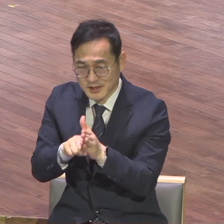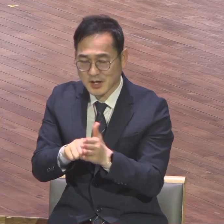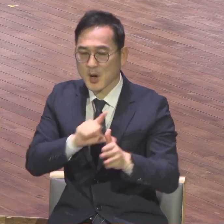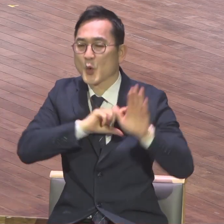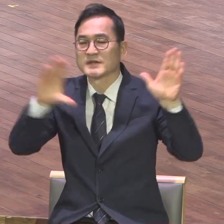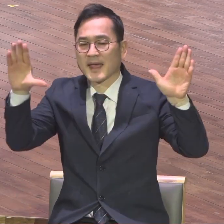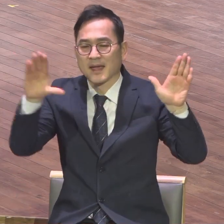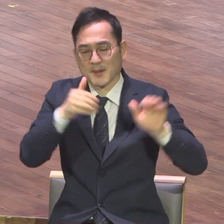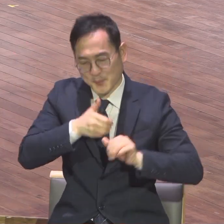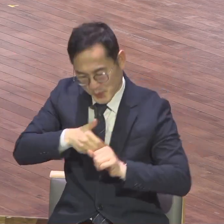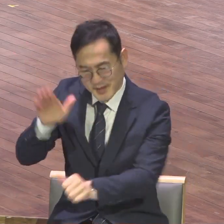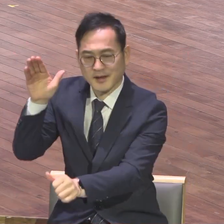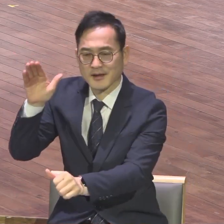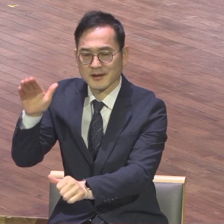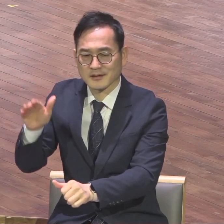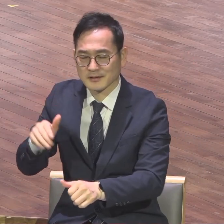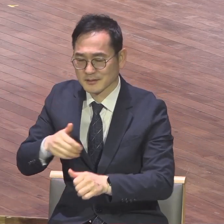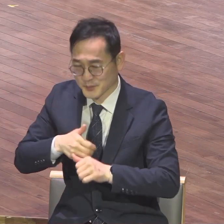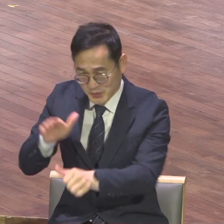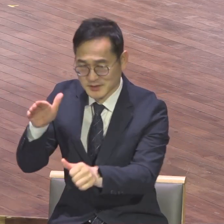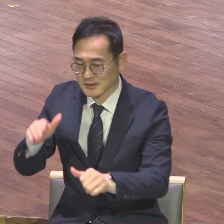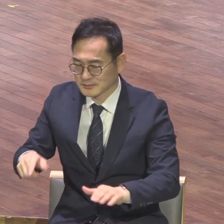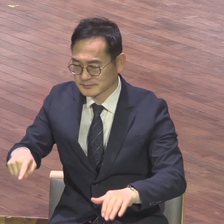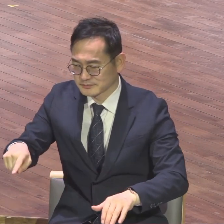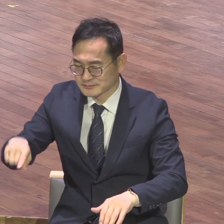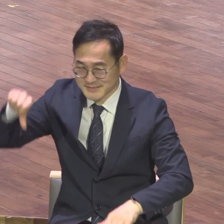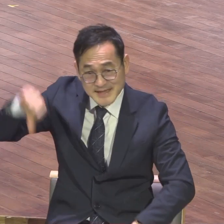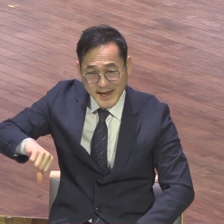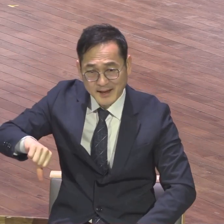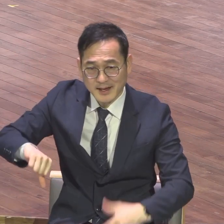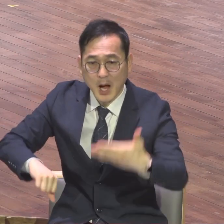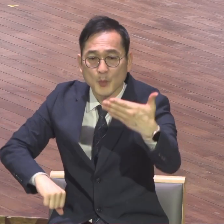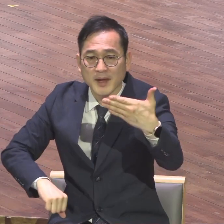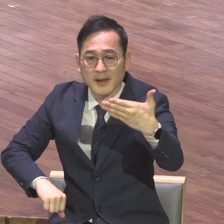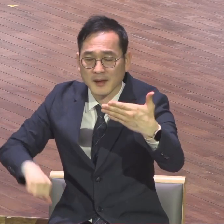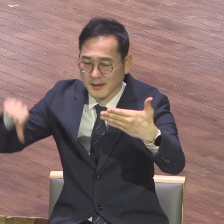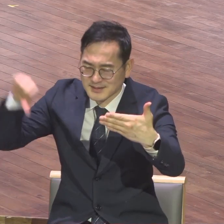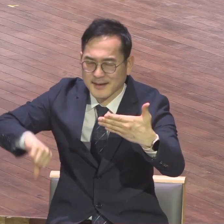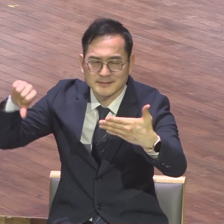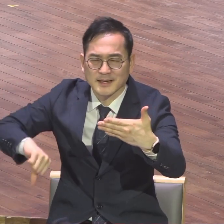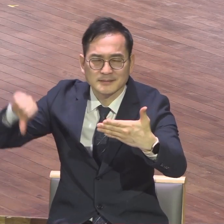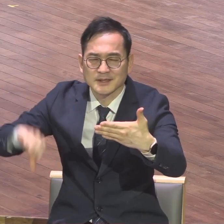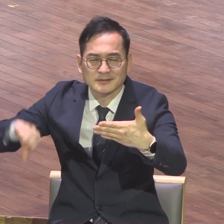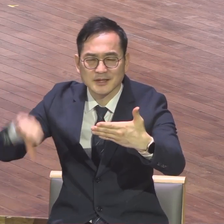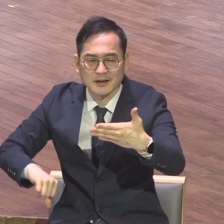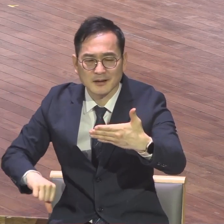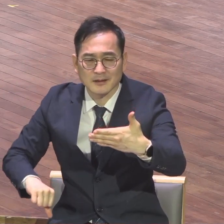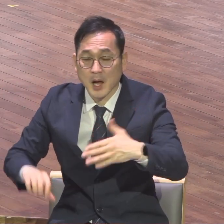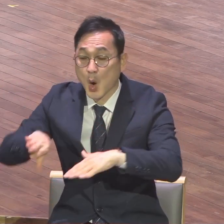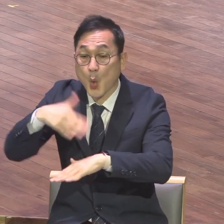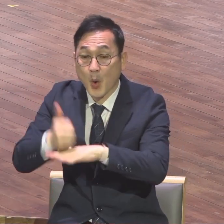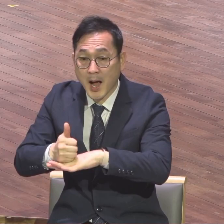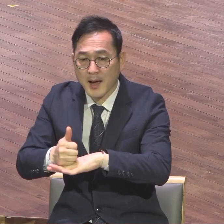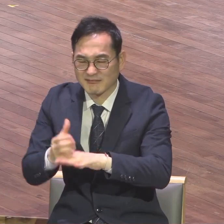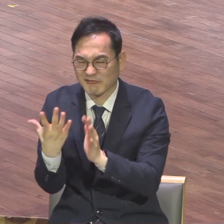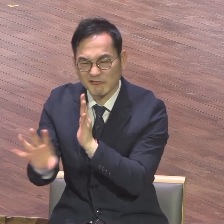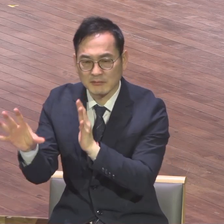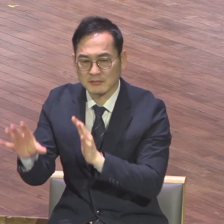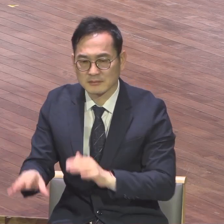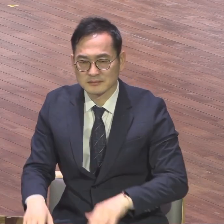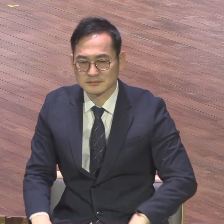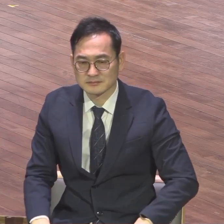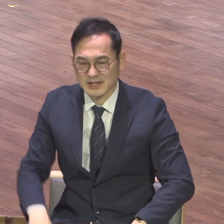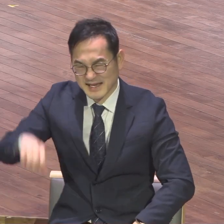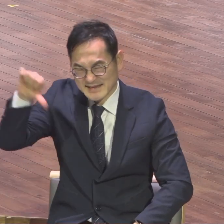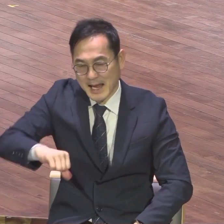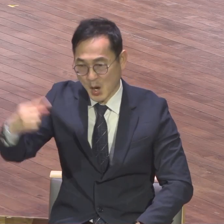아홉 가지 재앙을 하나님이 직접 내립니다. 이 바로왕이 당시에 너무 강퍅해가지고